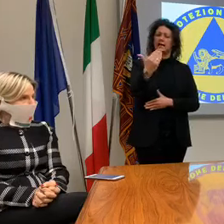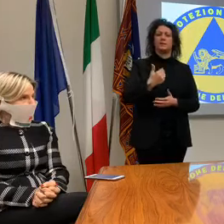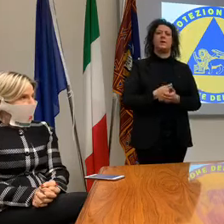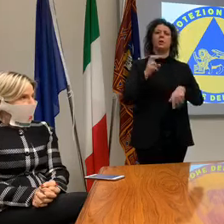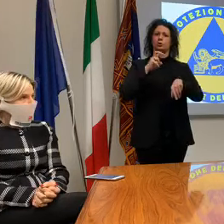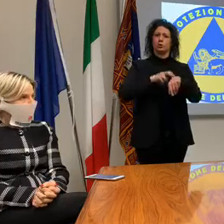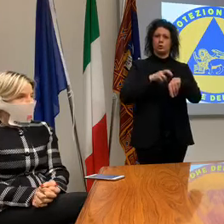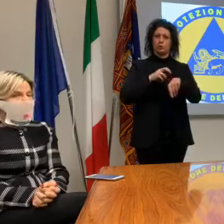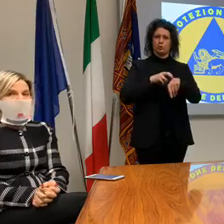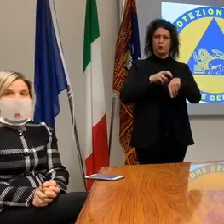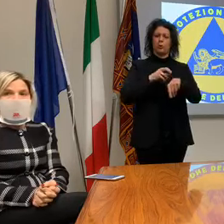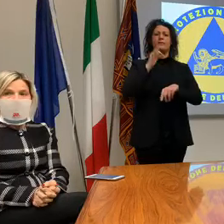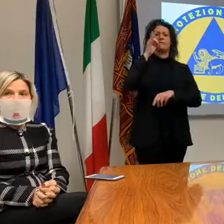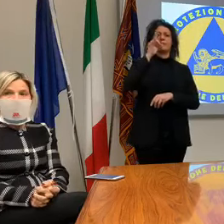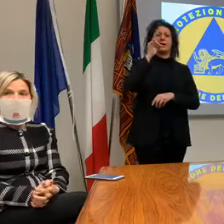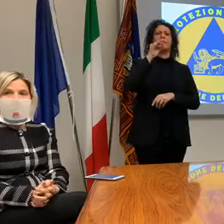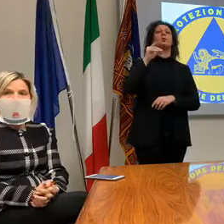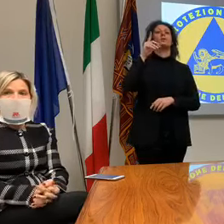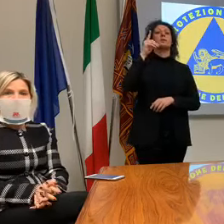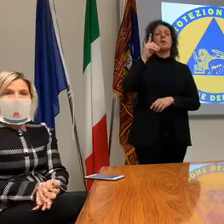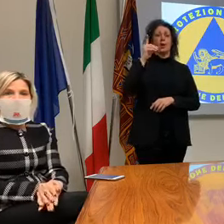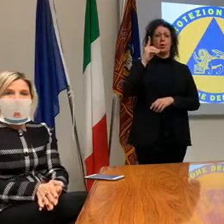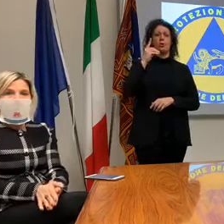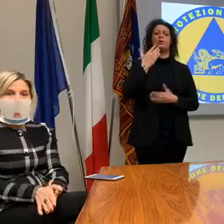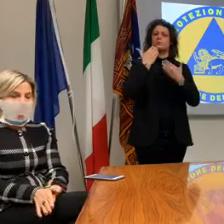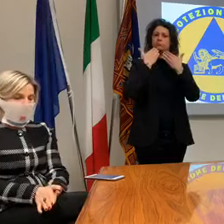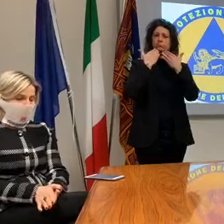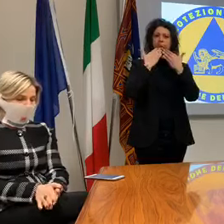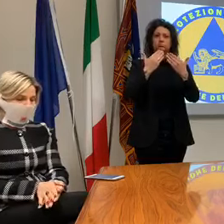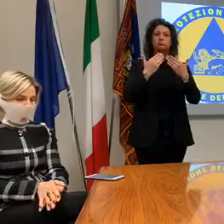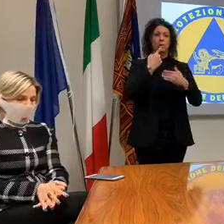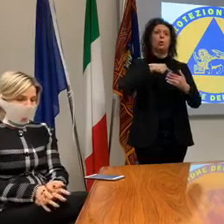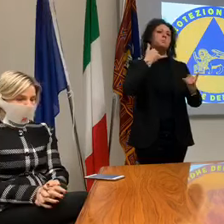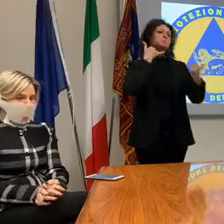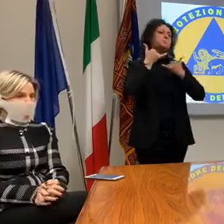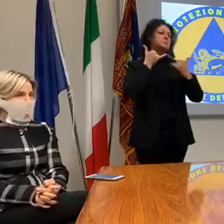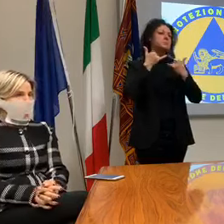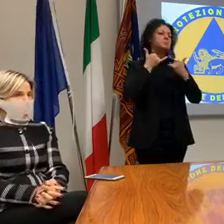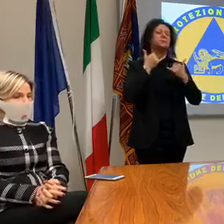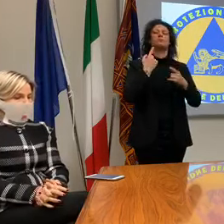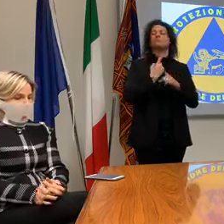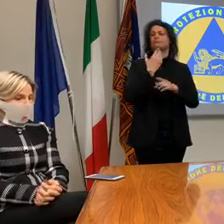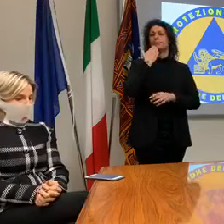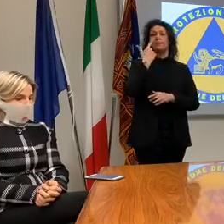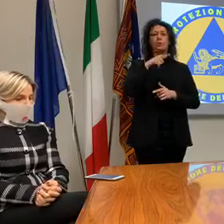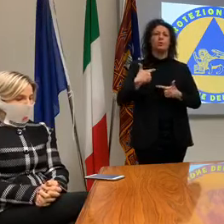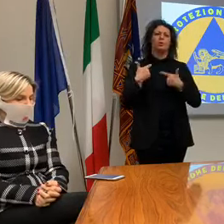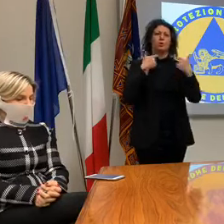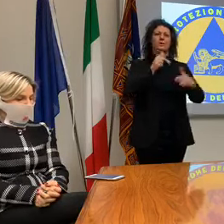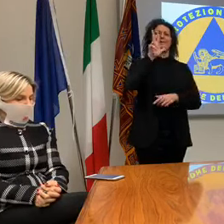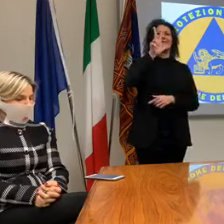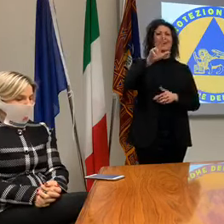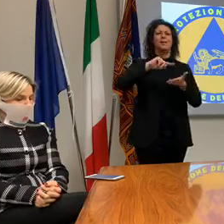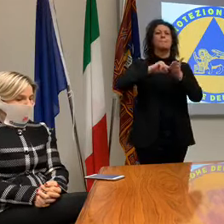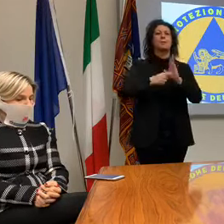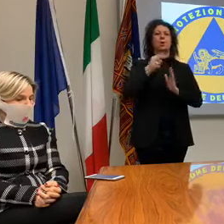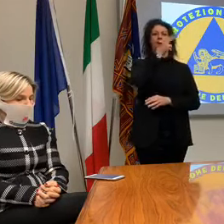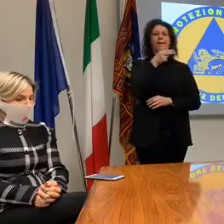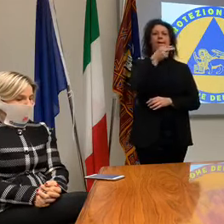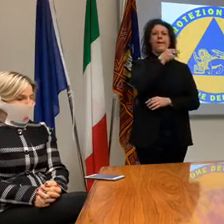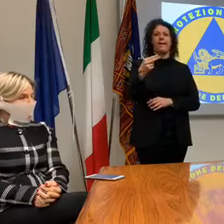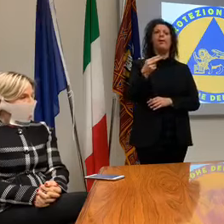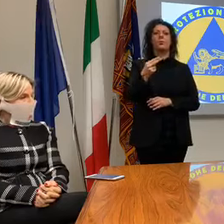con i quali ci siamo sentiti più volte in questi giorni, quindi ringrazio, perché questa donazione del gruppo De Longhi di 3 milioni di euro ci aiuta a